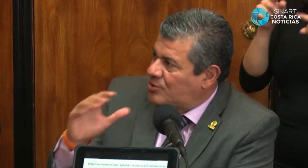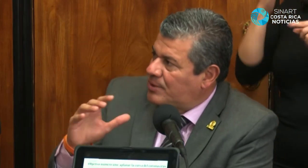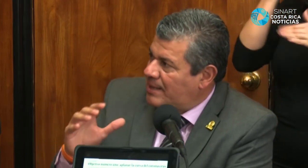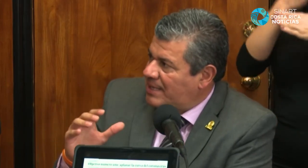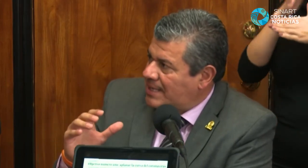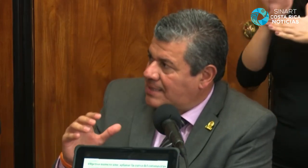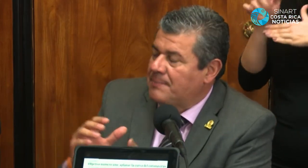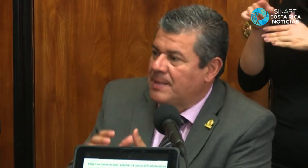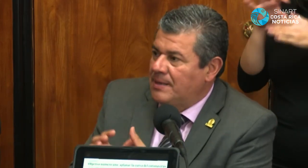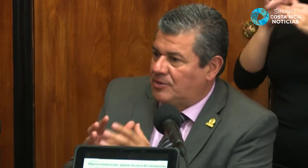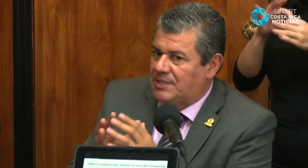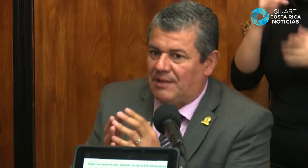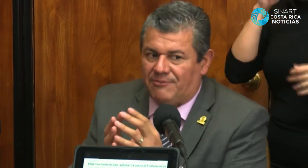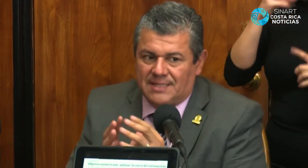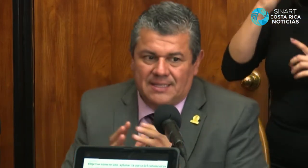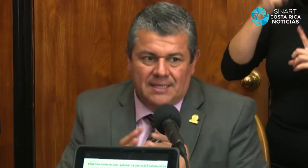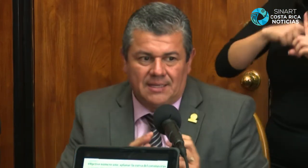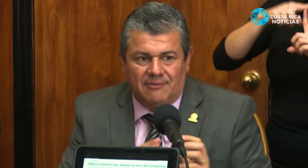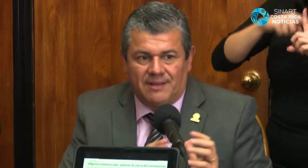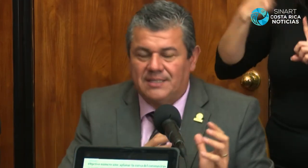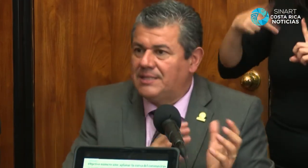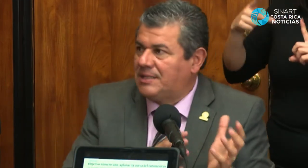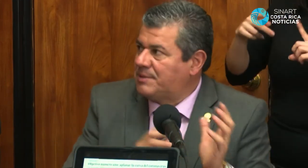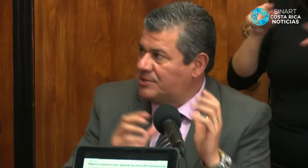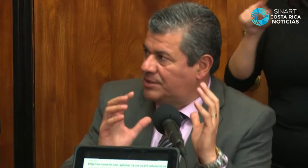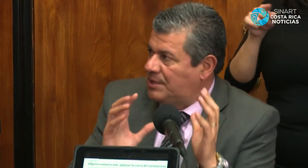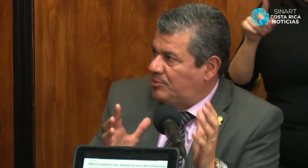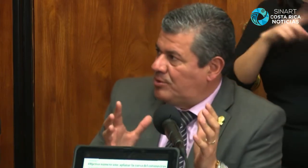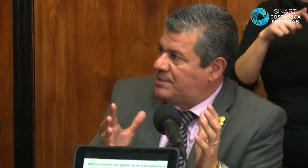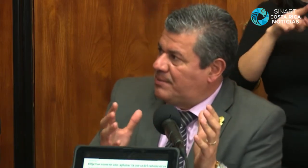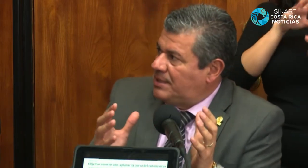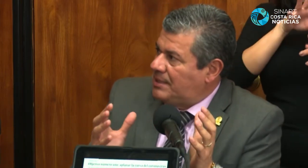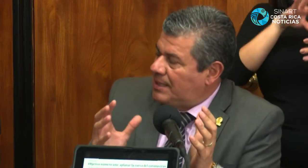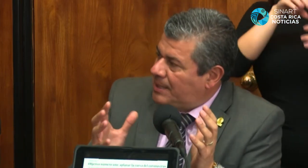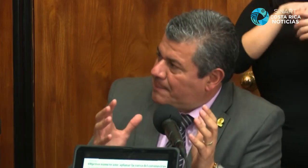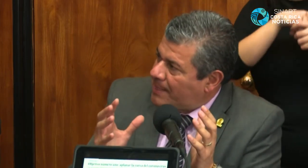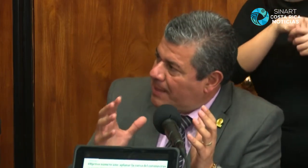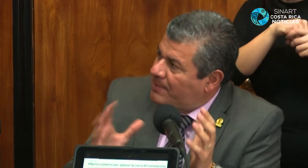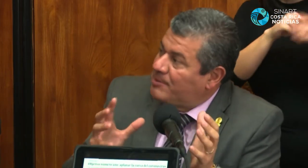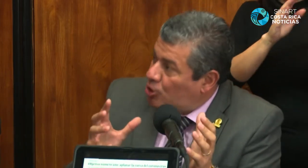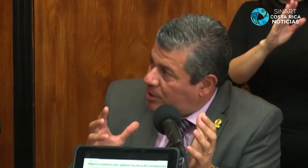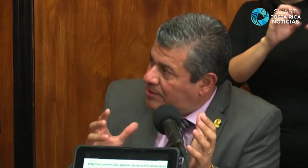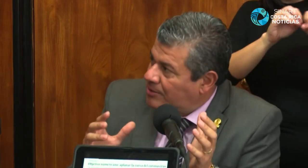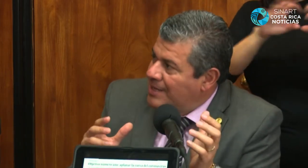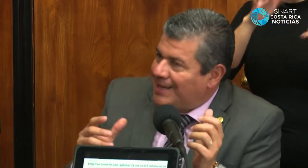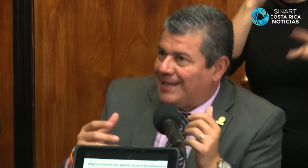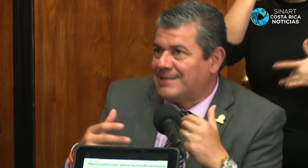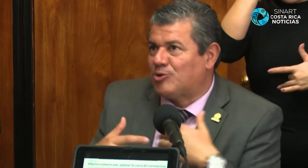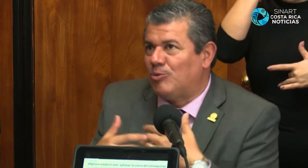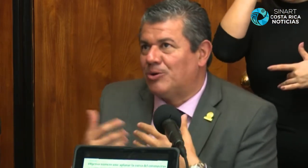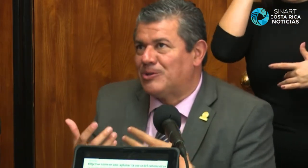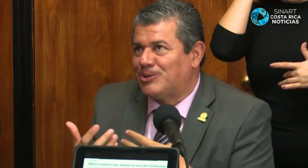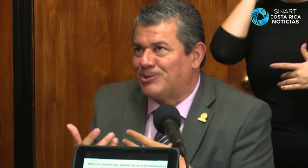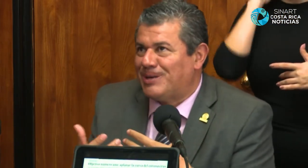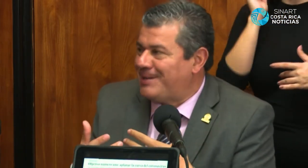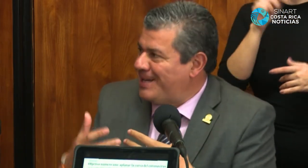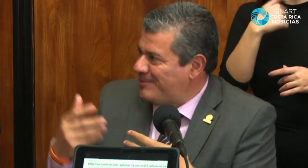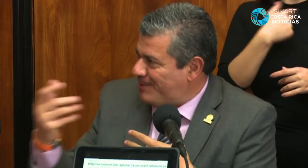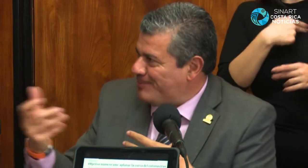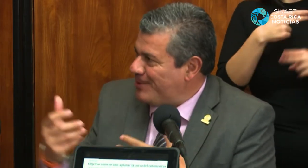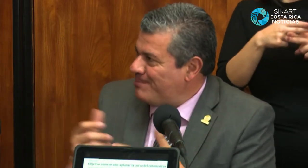trabajando sobre la amenaza. Entonces, la fase de intervención desde el punto de vista epidemiológico es como lo que